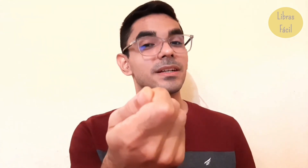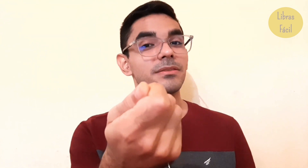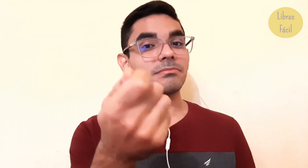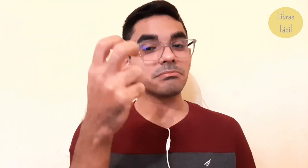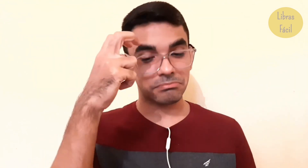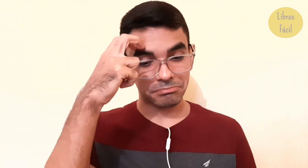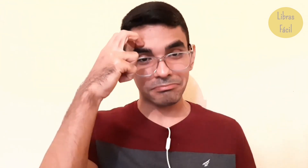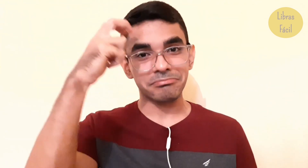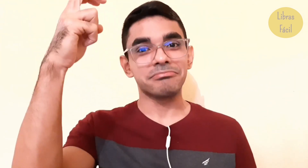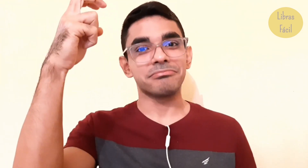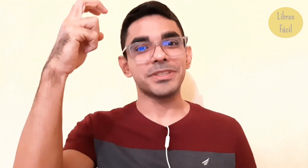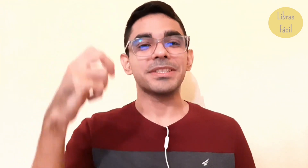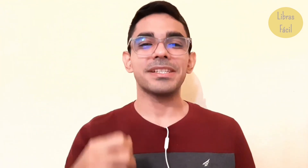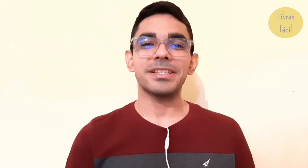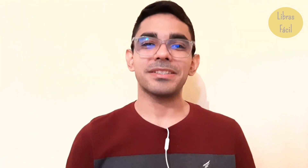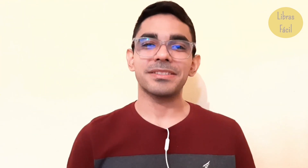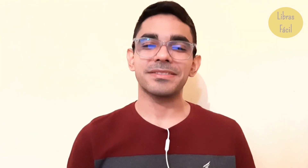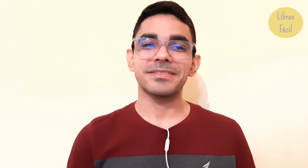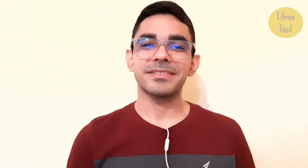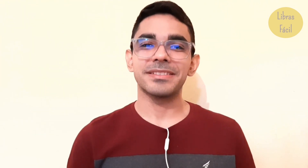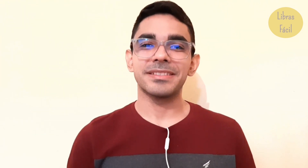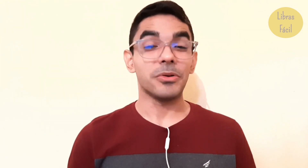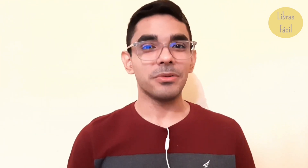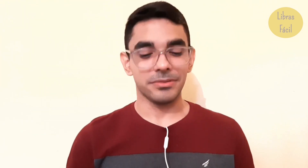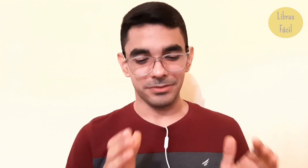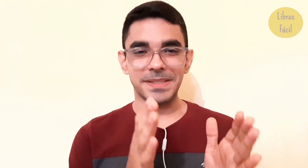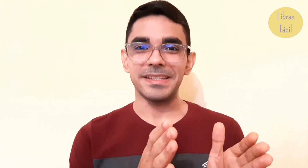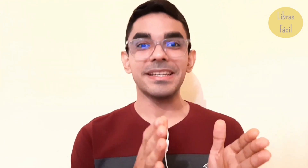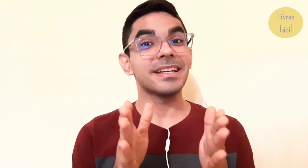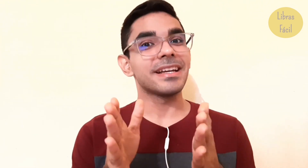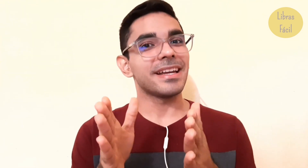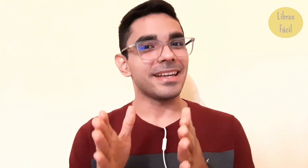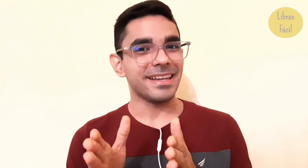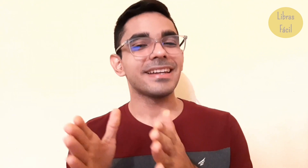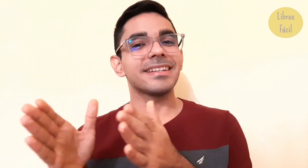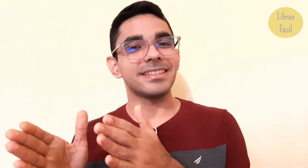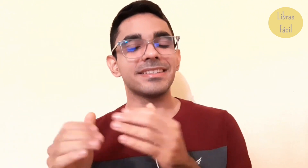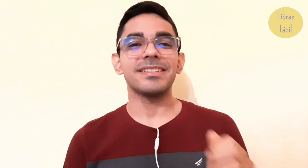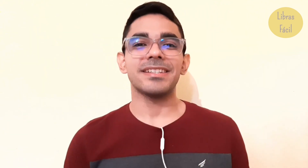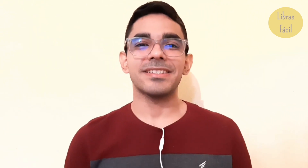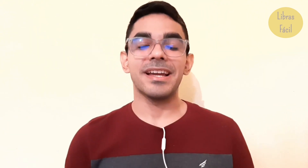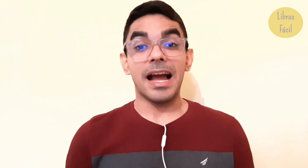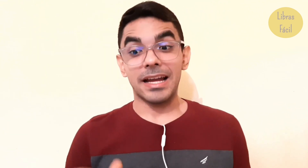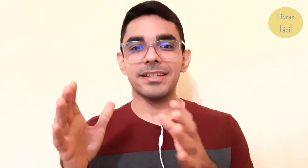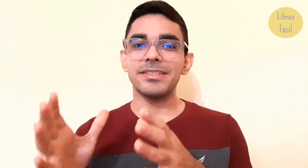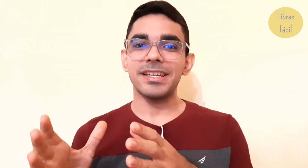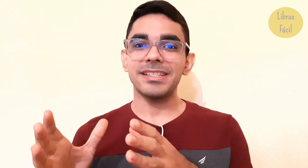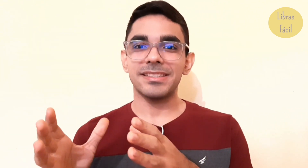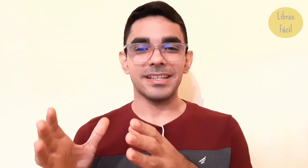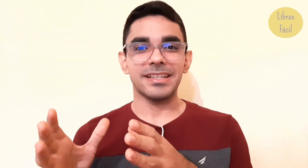sinal, inteligente. Ou você é inteligente. A inteligência é